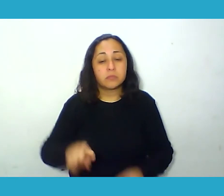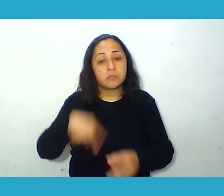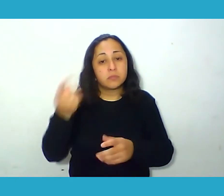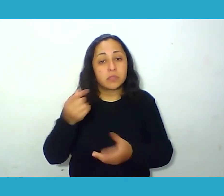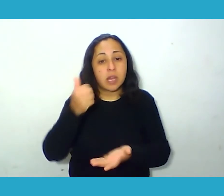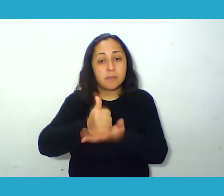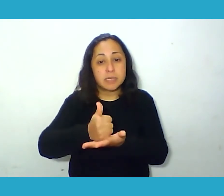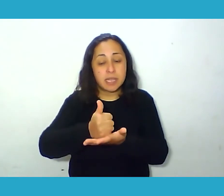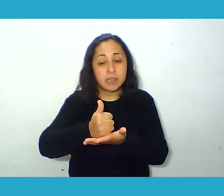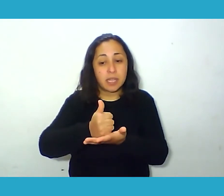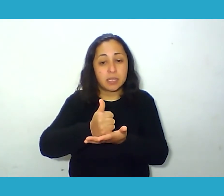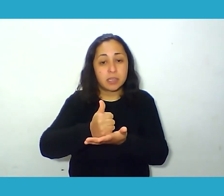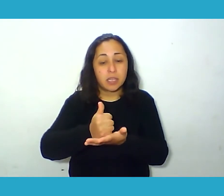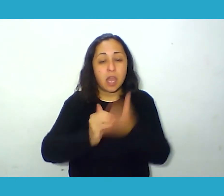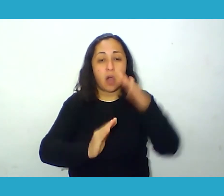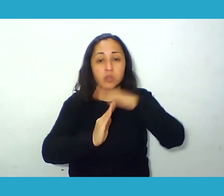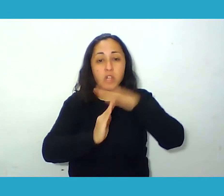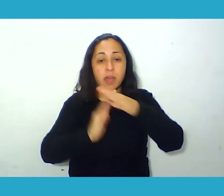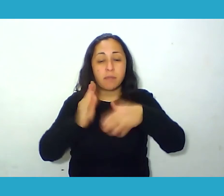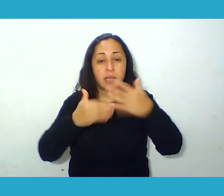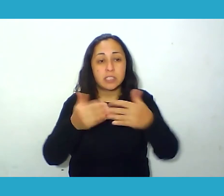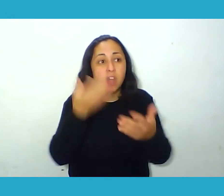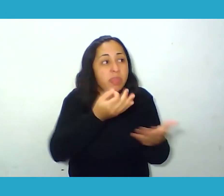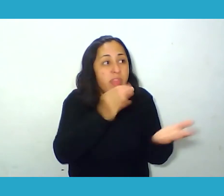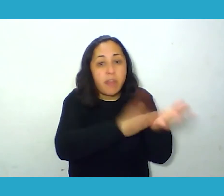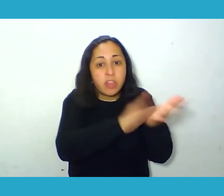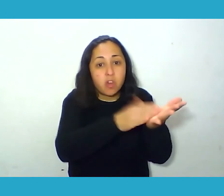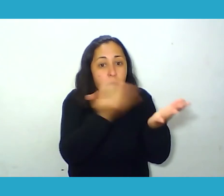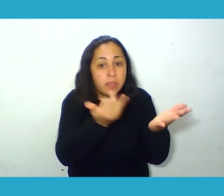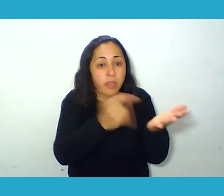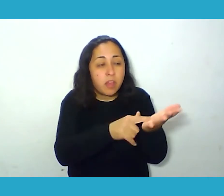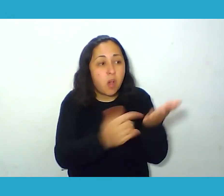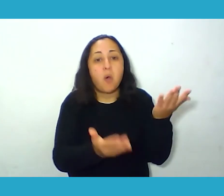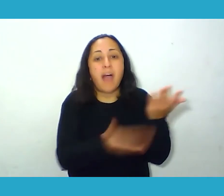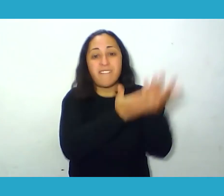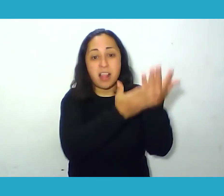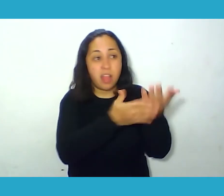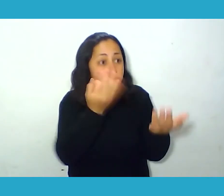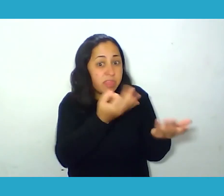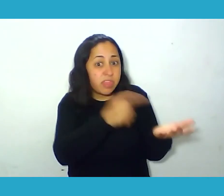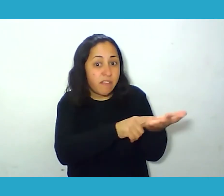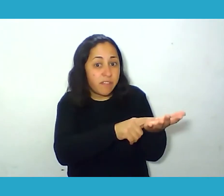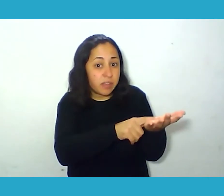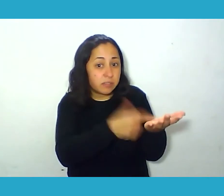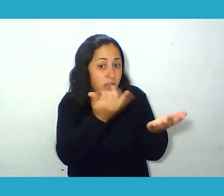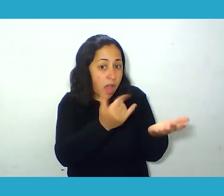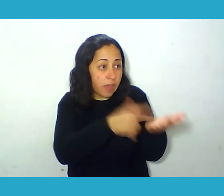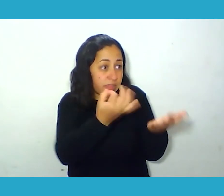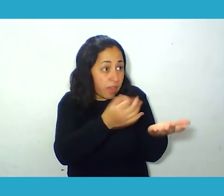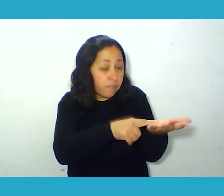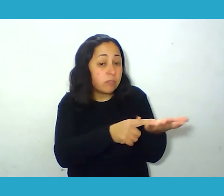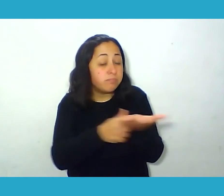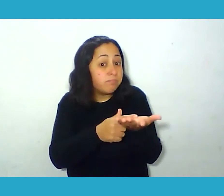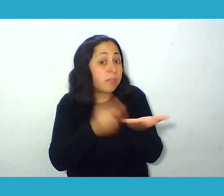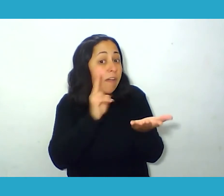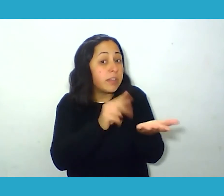La representante de la autoridad de aplicación debe tener un documento que los avale como tales. Indica